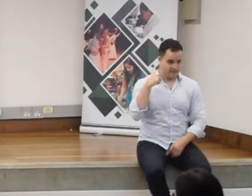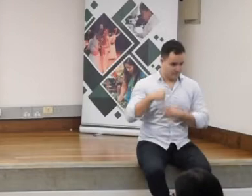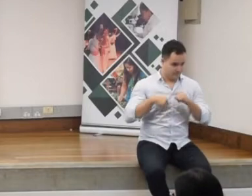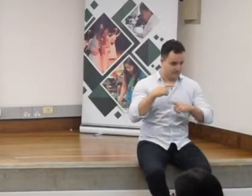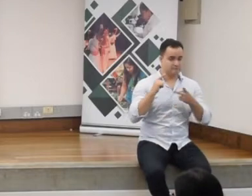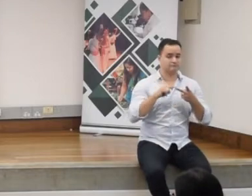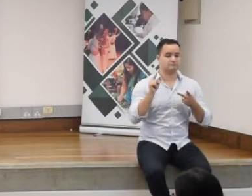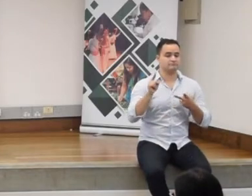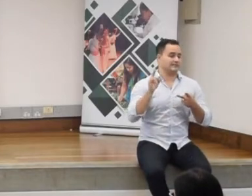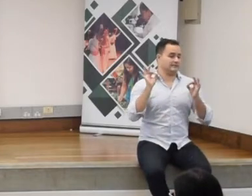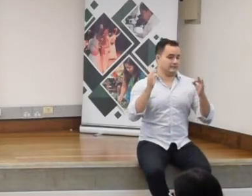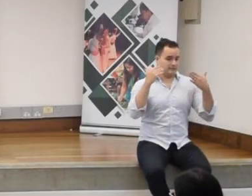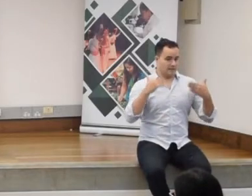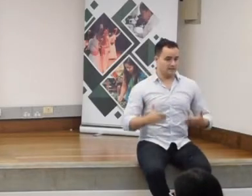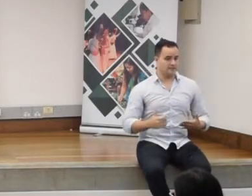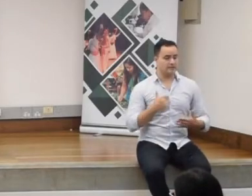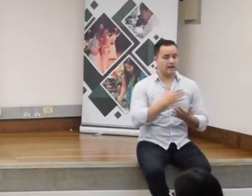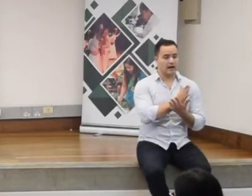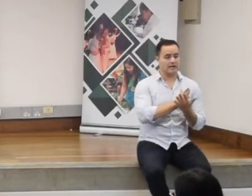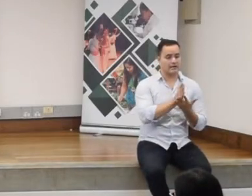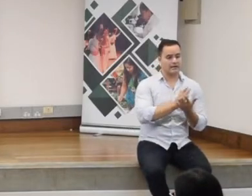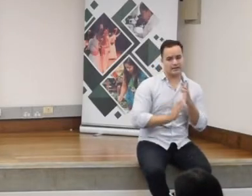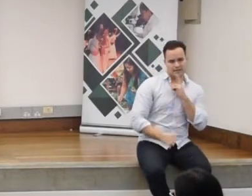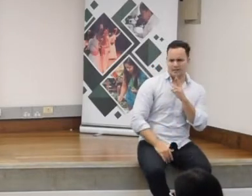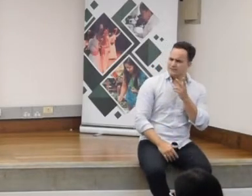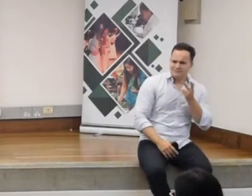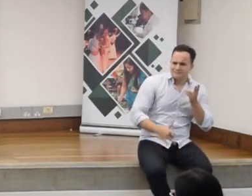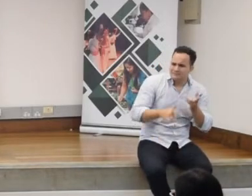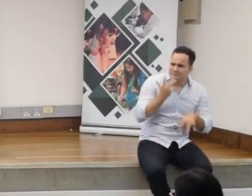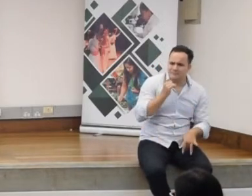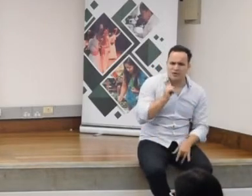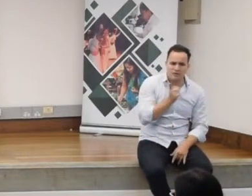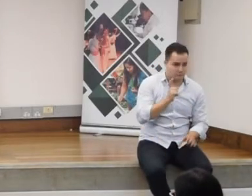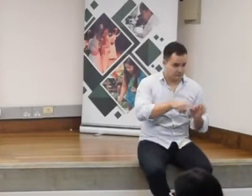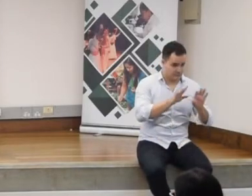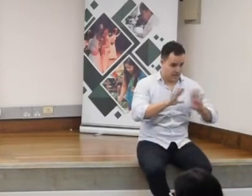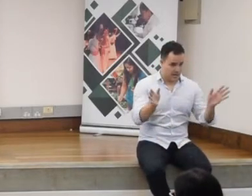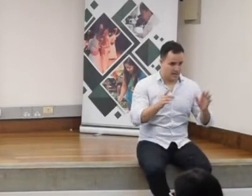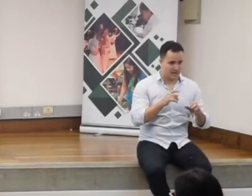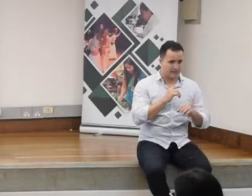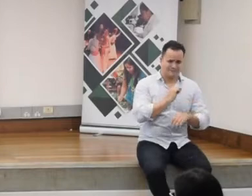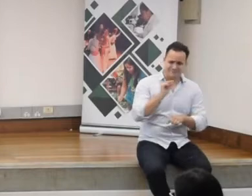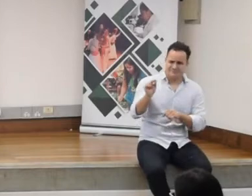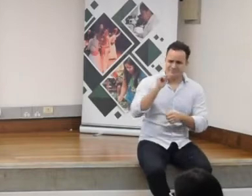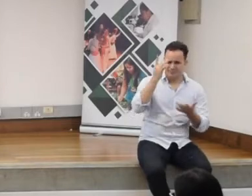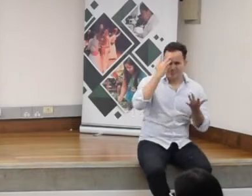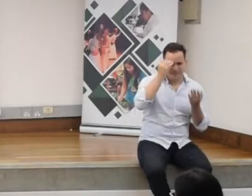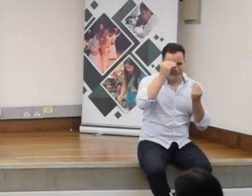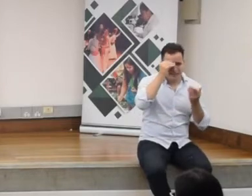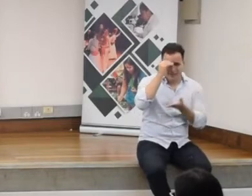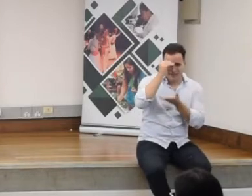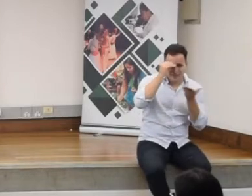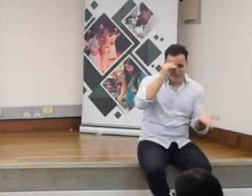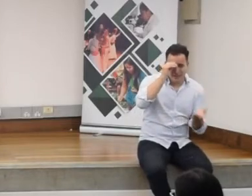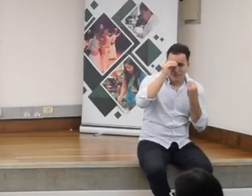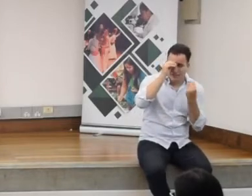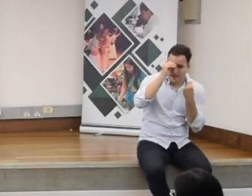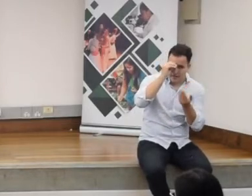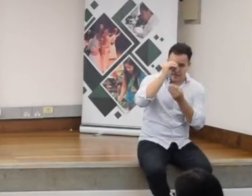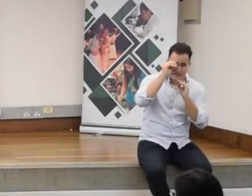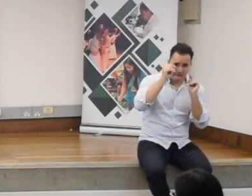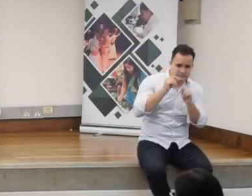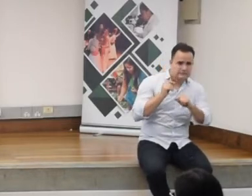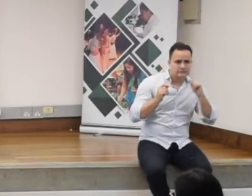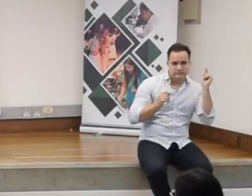su carrera le dicen que no, pues que ella no está para esa carrera, pues que no entiende por qué está ahí, y está en